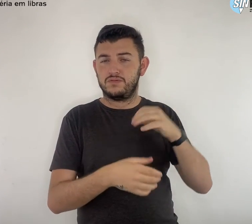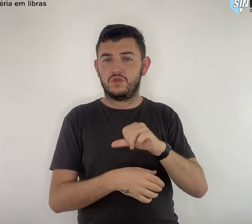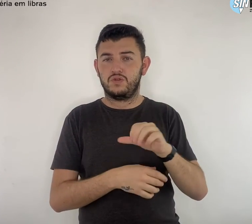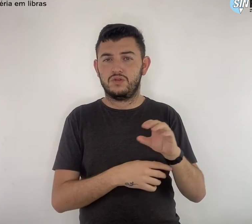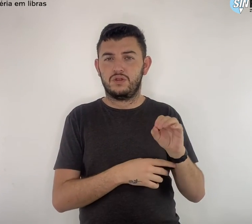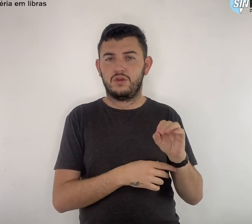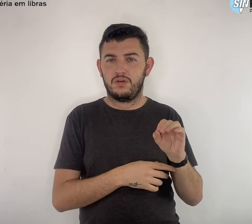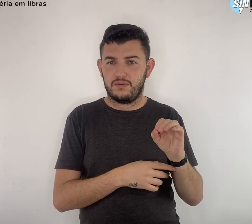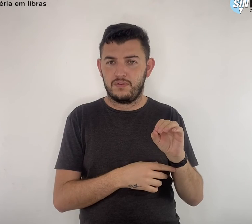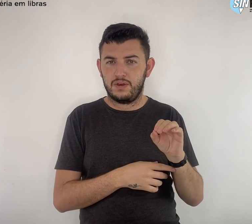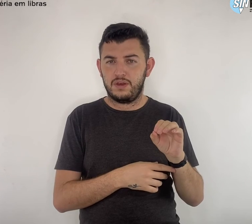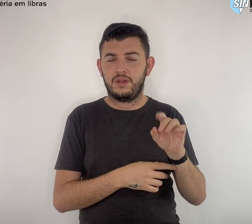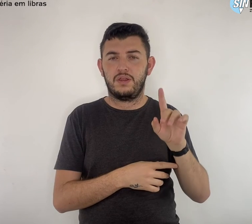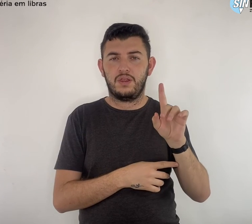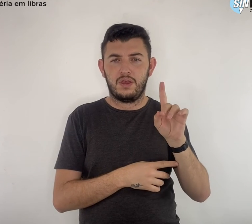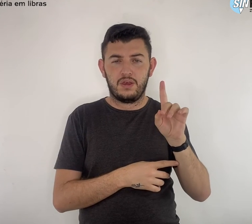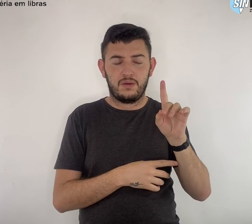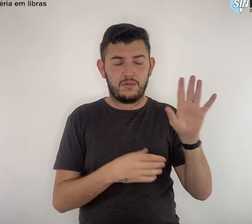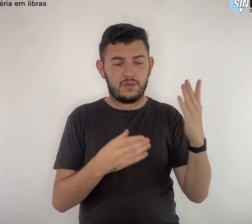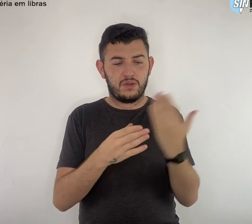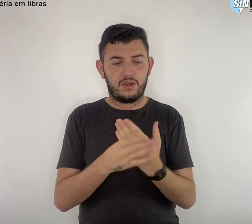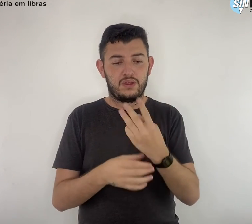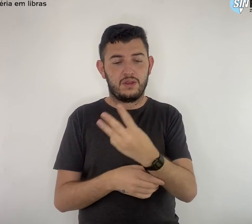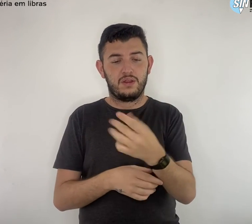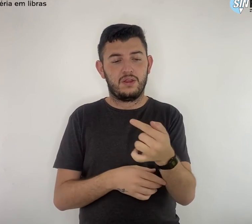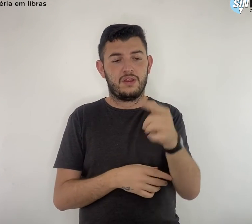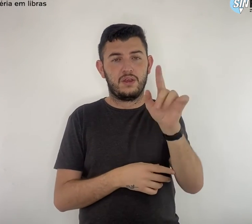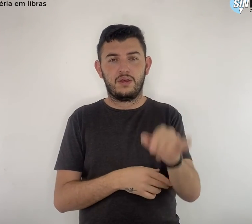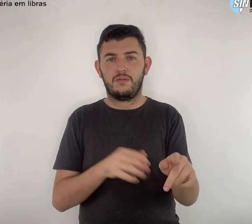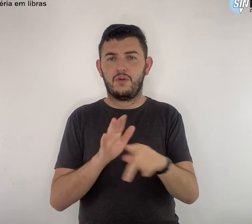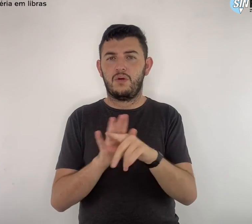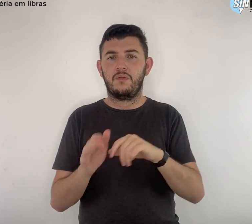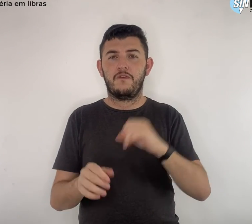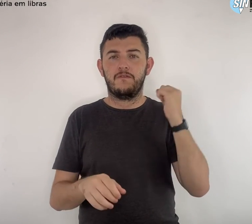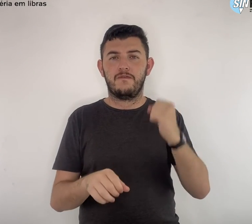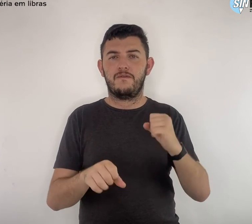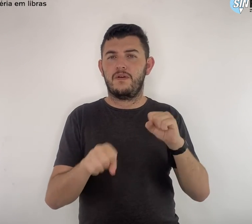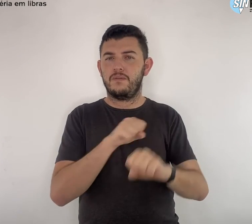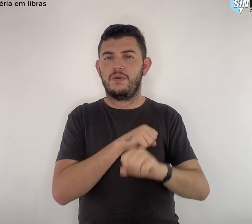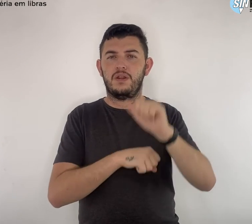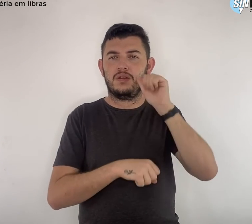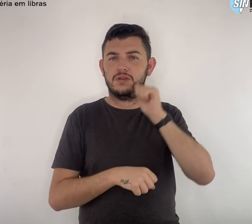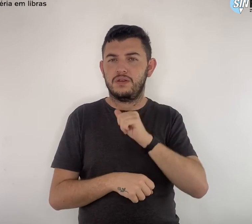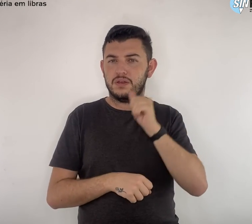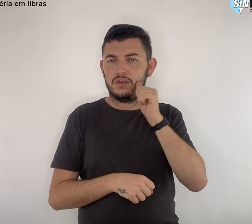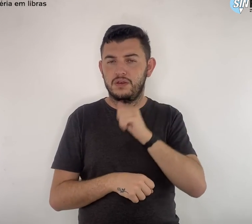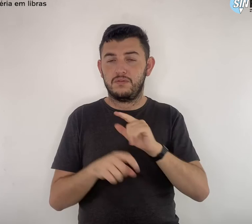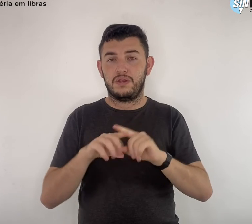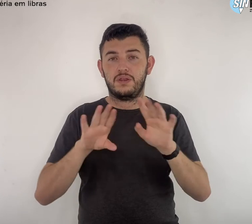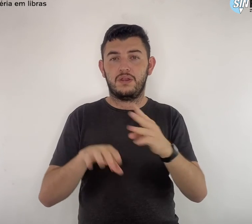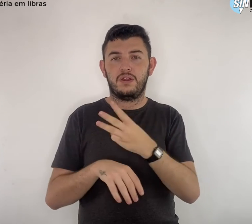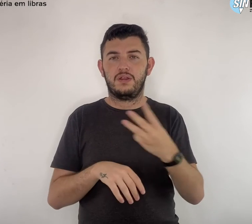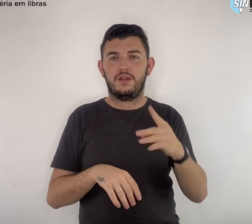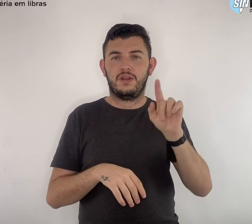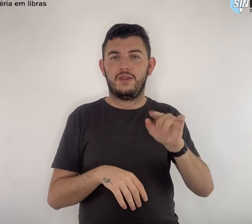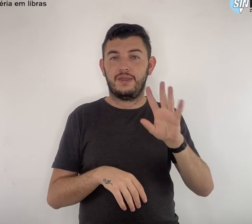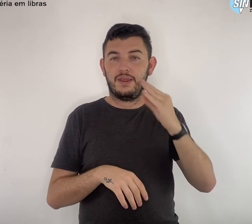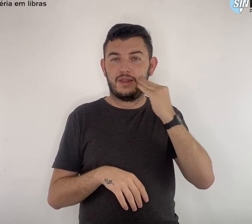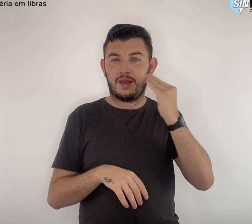processos, 37 foram de feminicídios consumados e 53 se remeteram